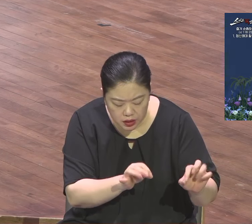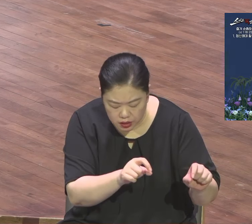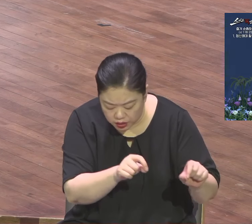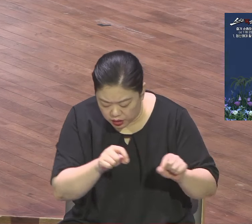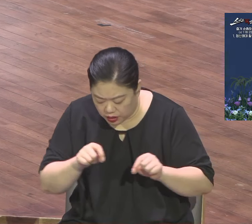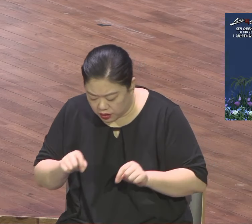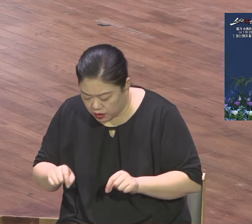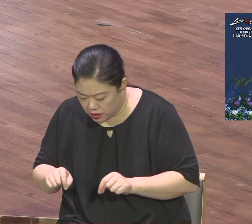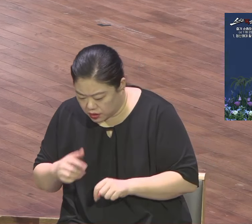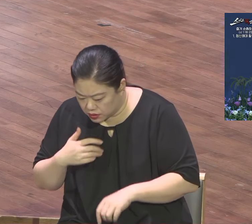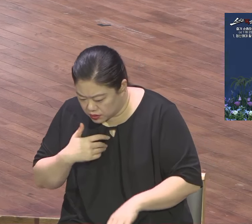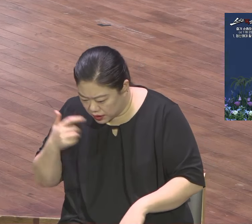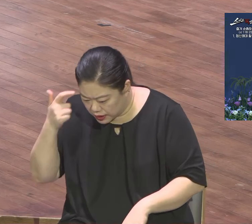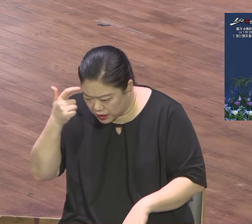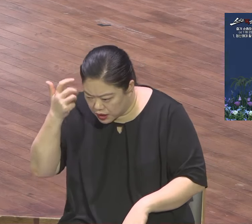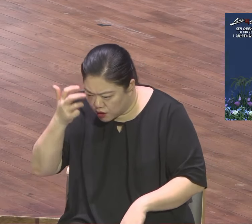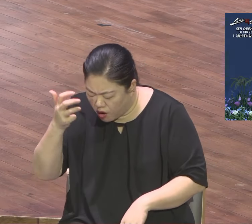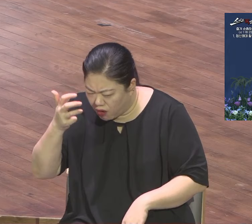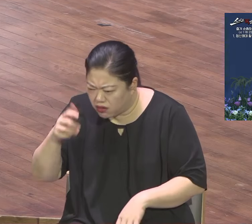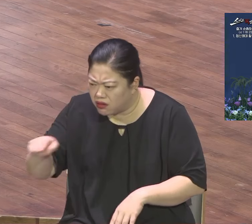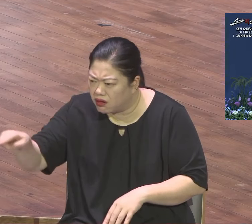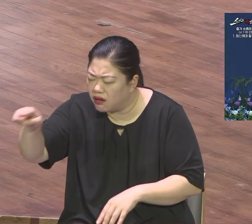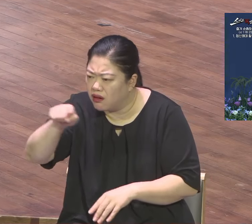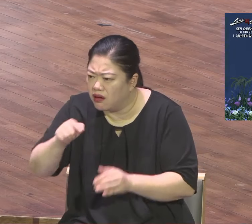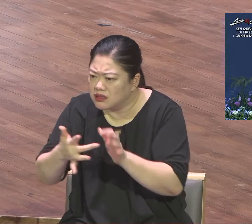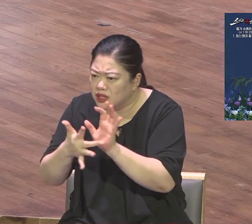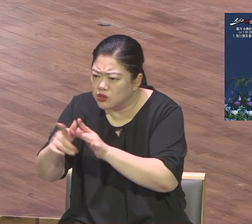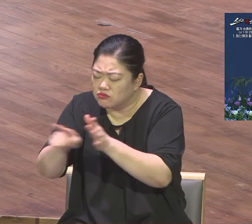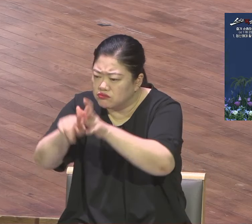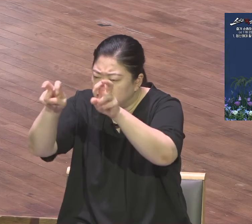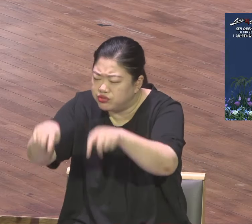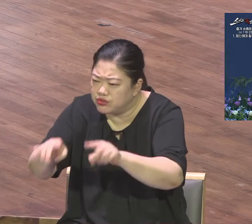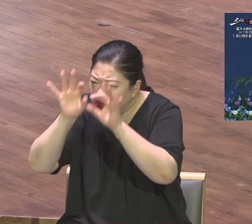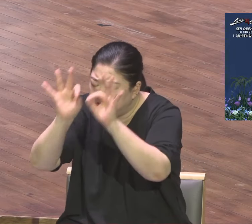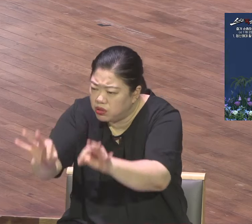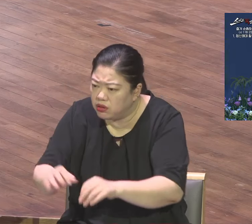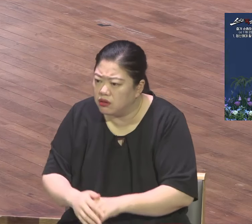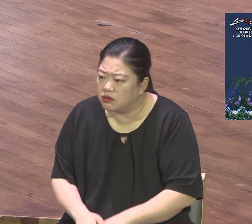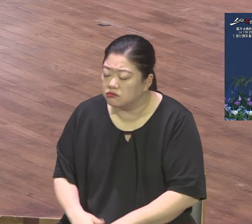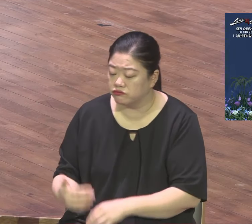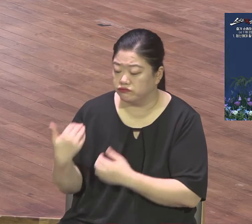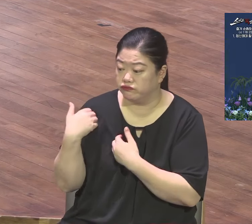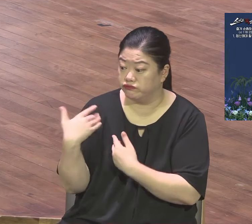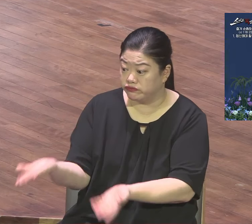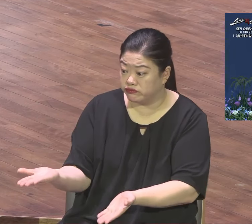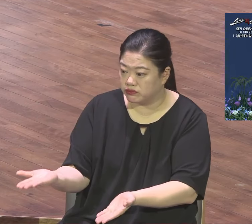빨리 치유받아야지. 아멘? 그래서 가득할 급한 마음으로